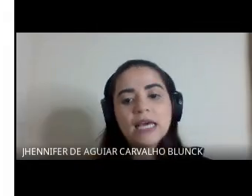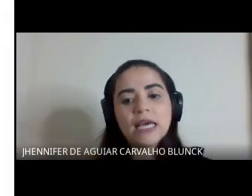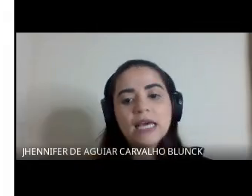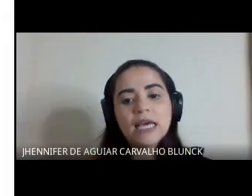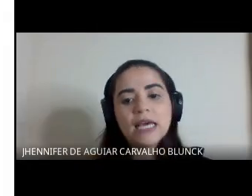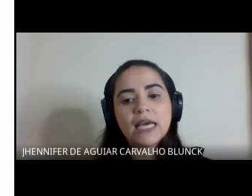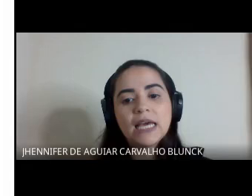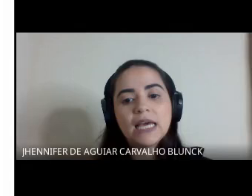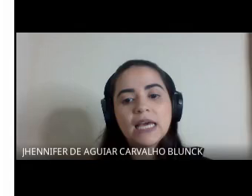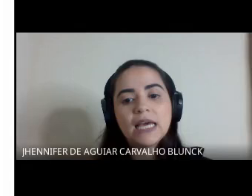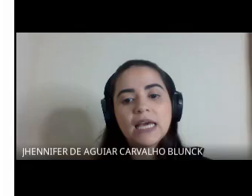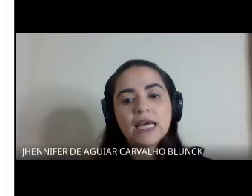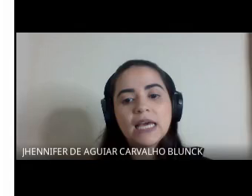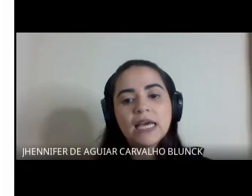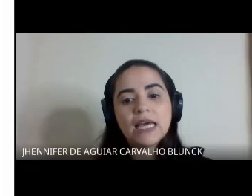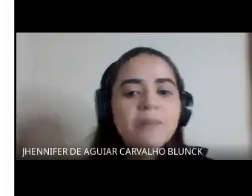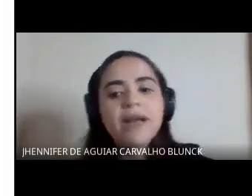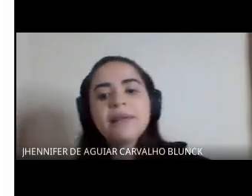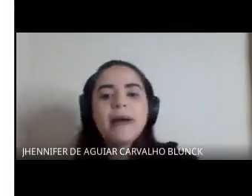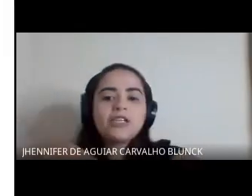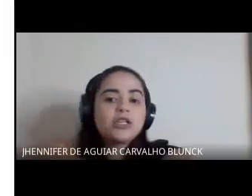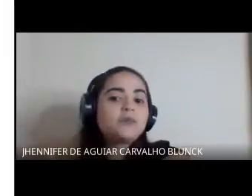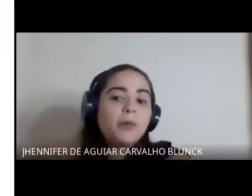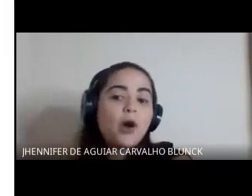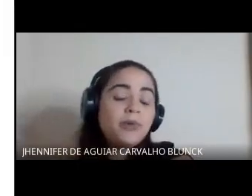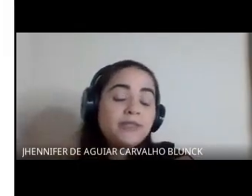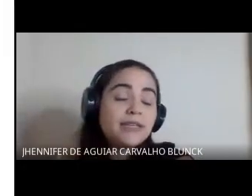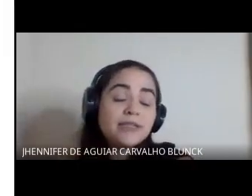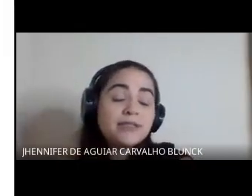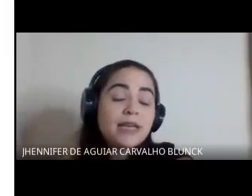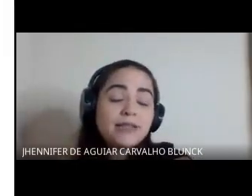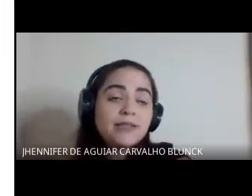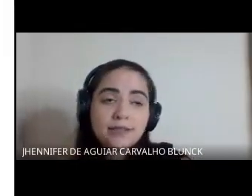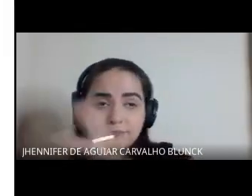possui regras, estruturas, síntese, semântica,